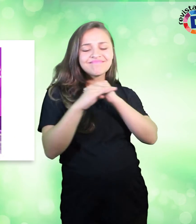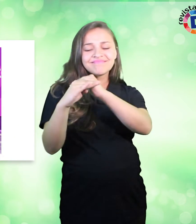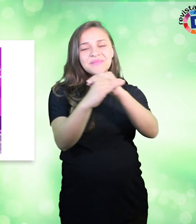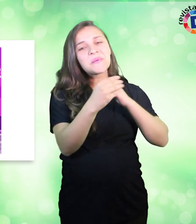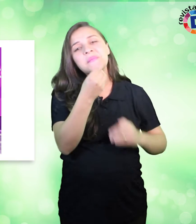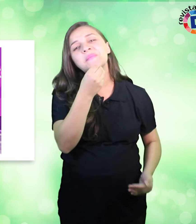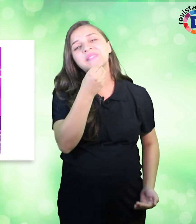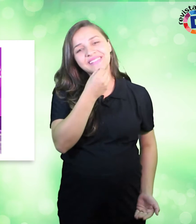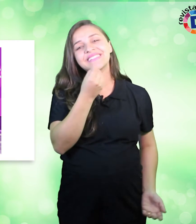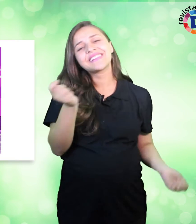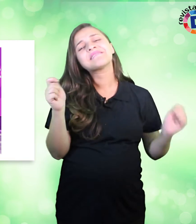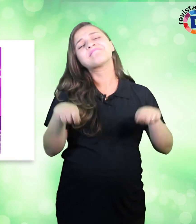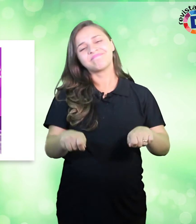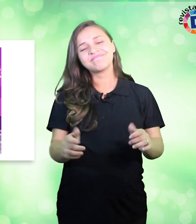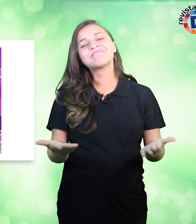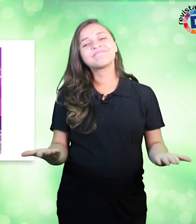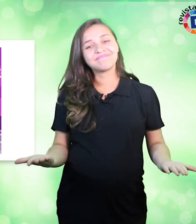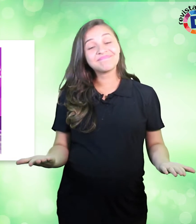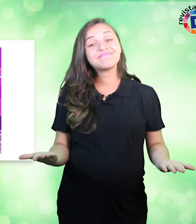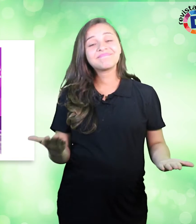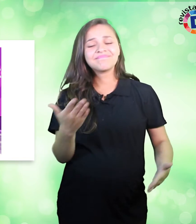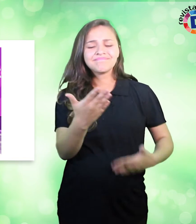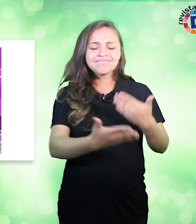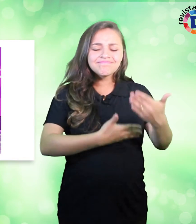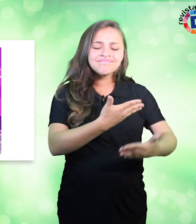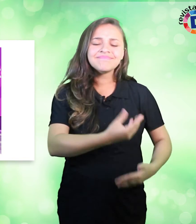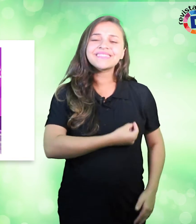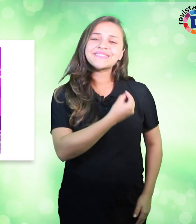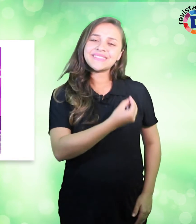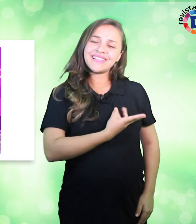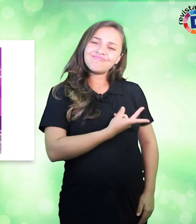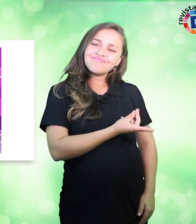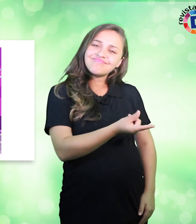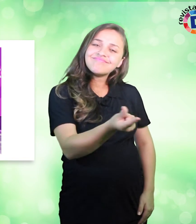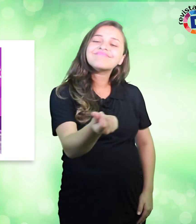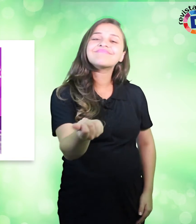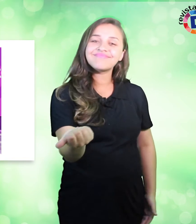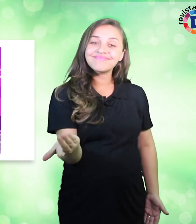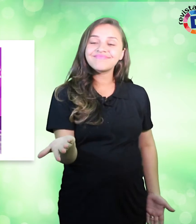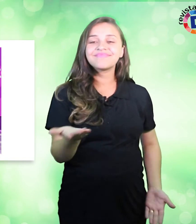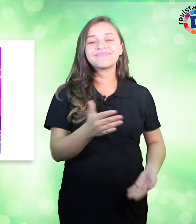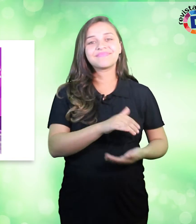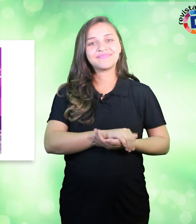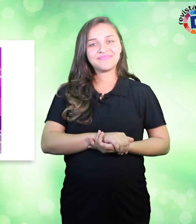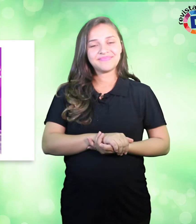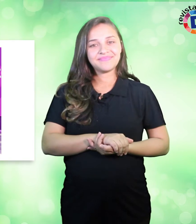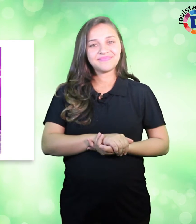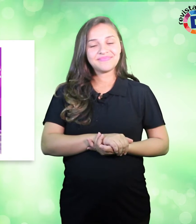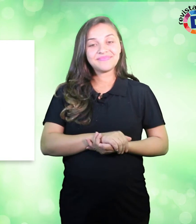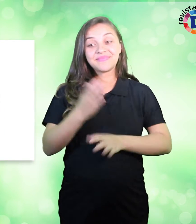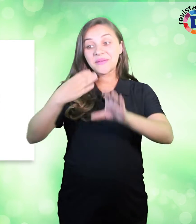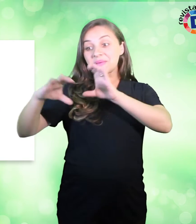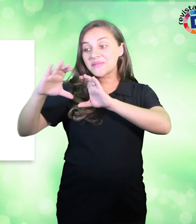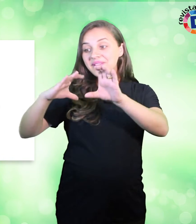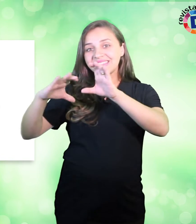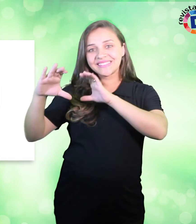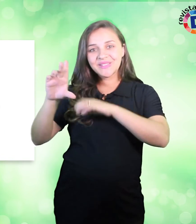oportunidades igualitárias no decorrer de nossas vidas, comentou. O cantor Daniel observou